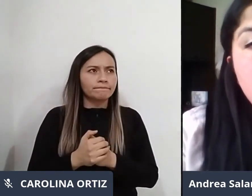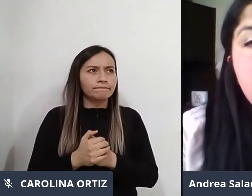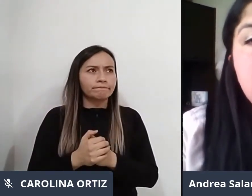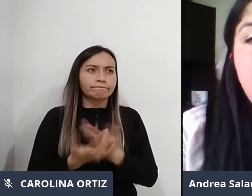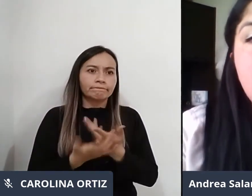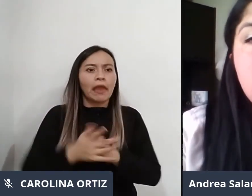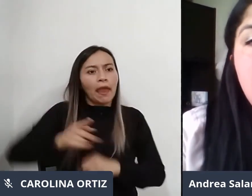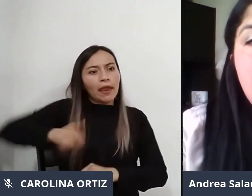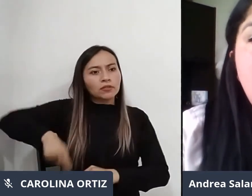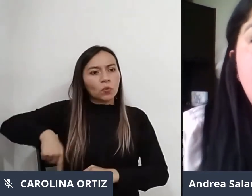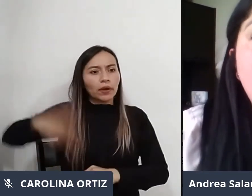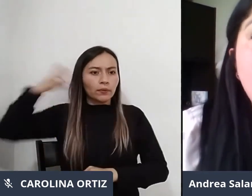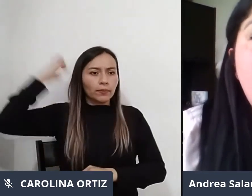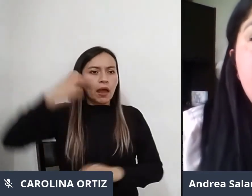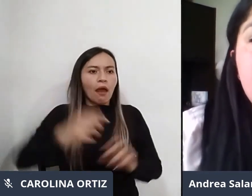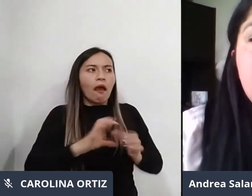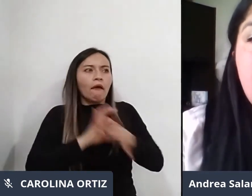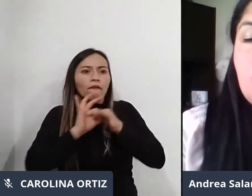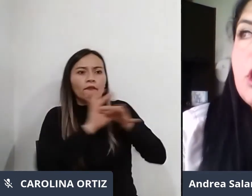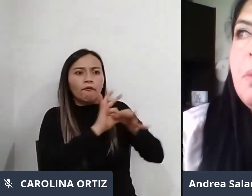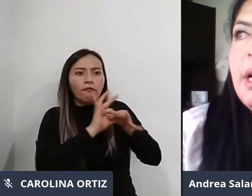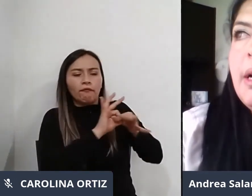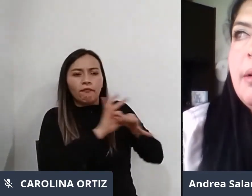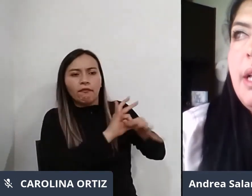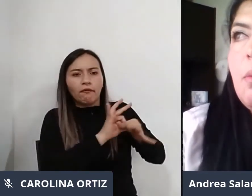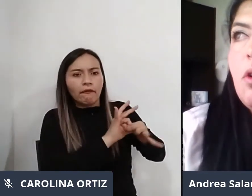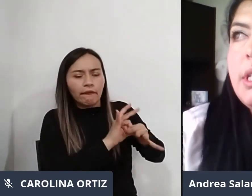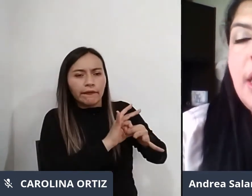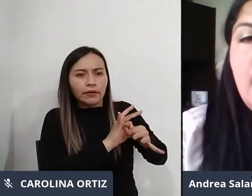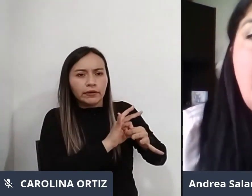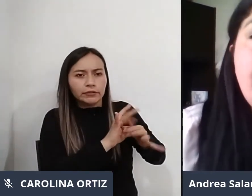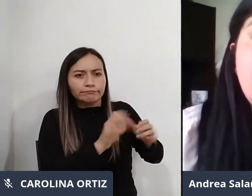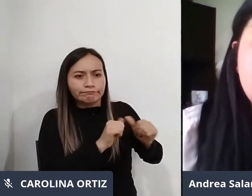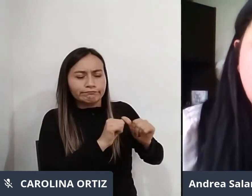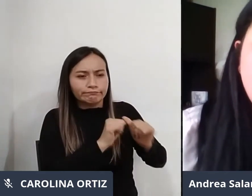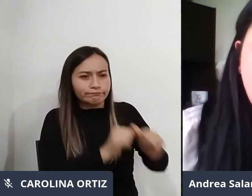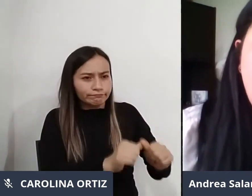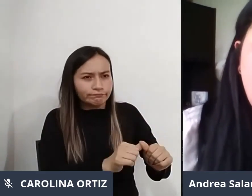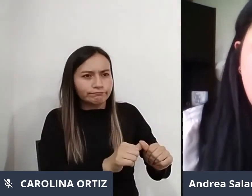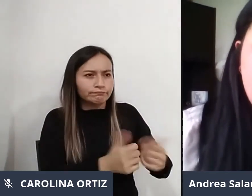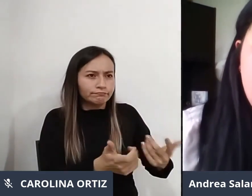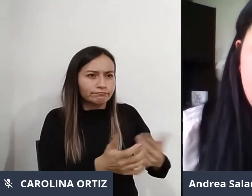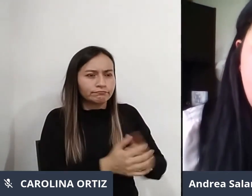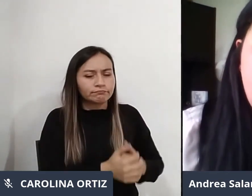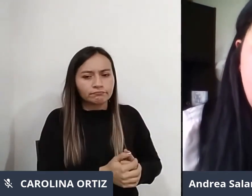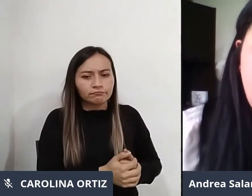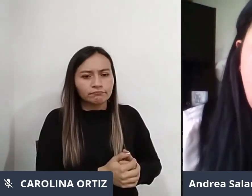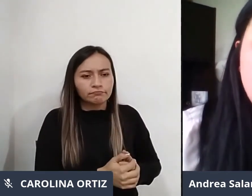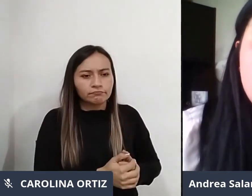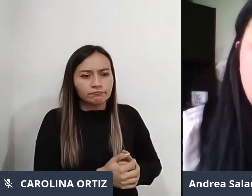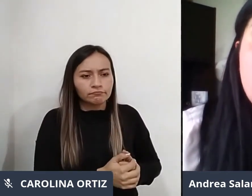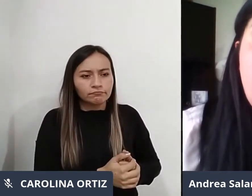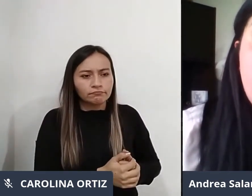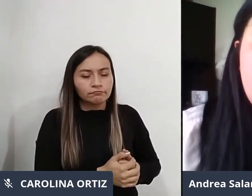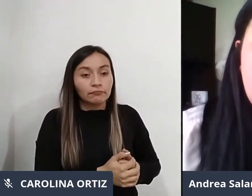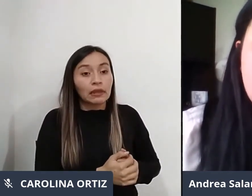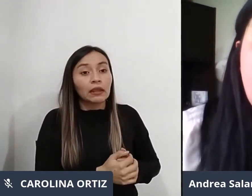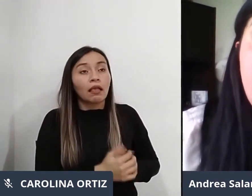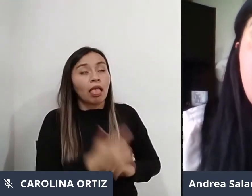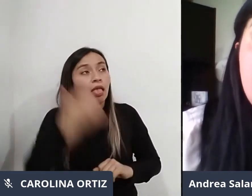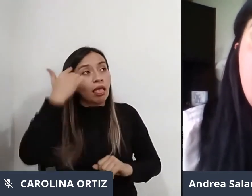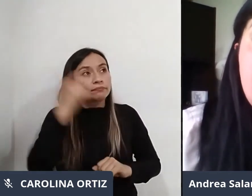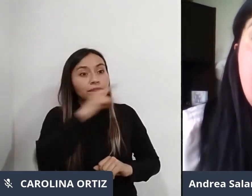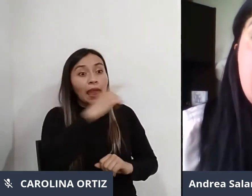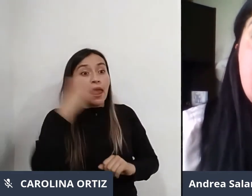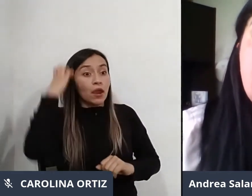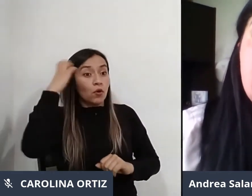que todavía subsistimos y en la que obviamente seguimos, digámoslo así, pensando que ellos son los que poseen el